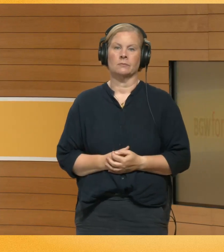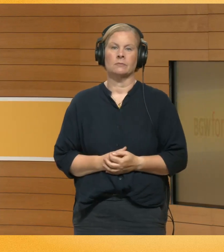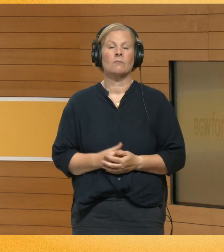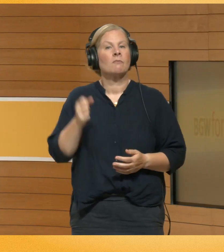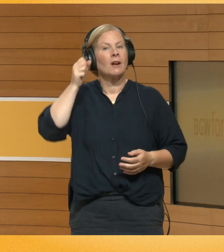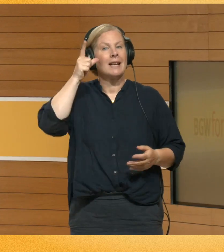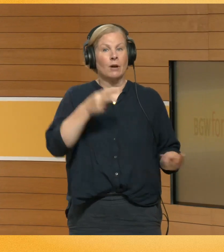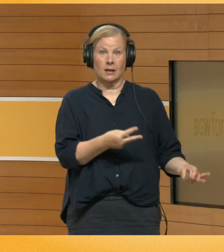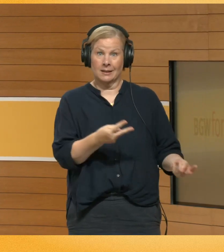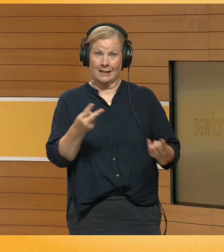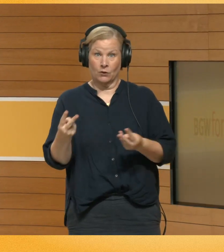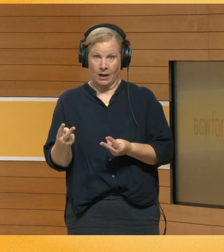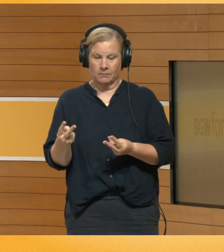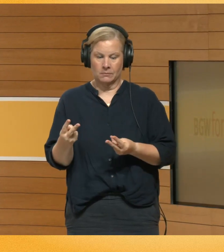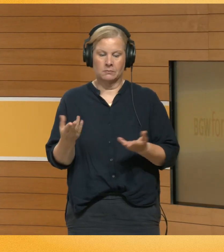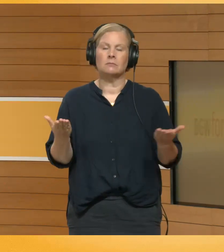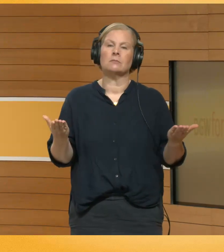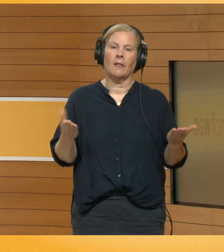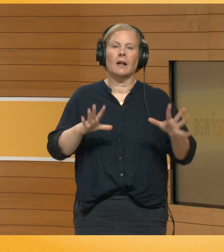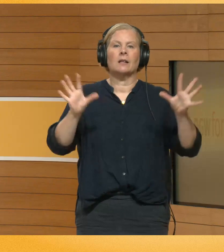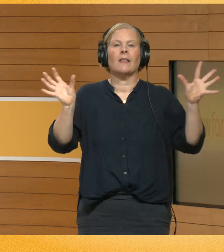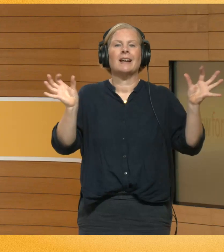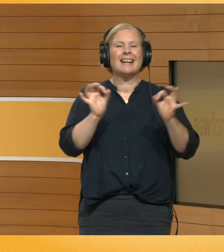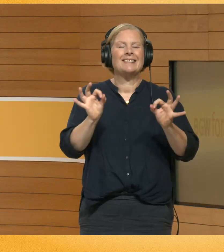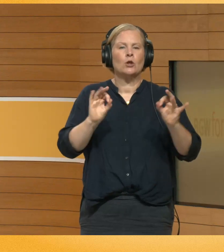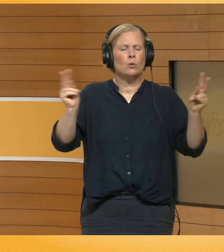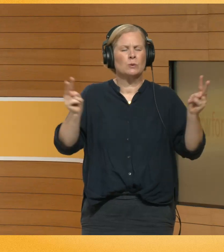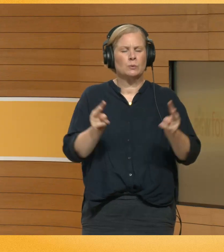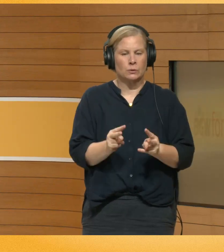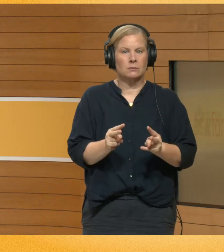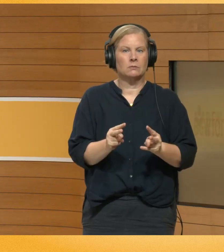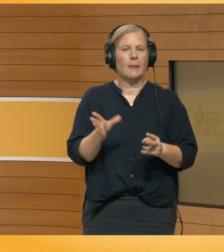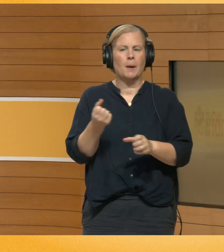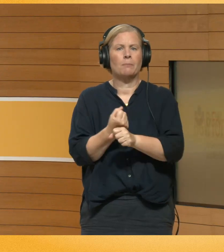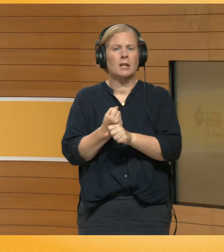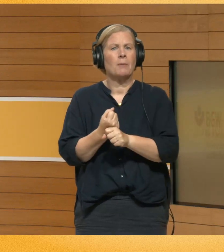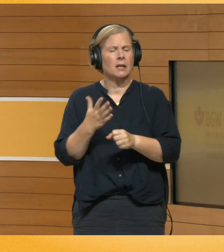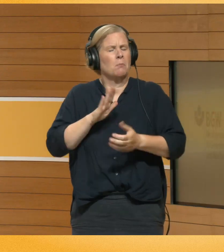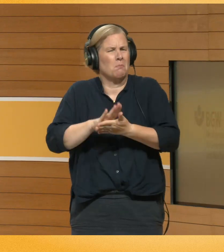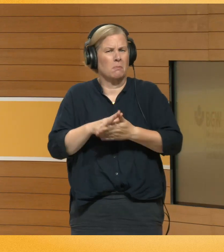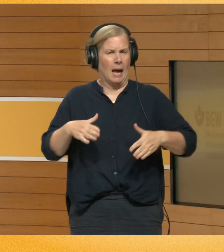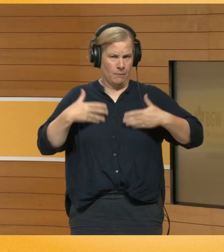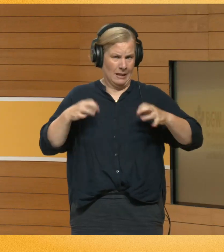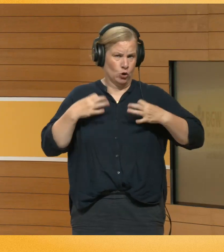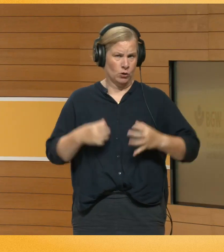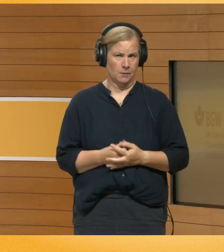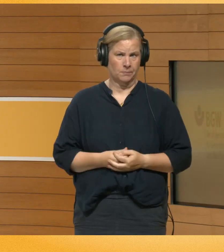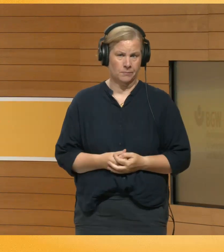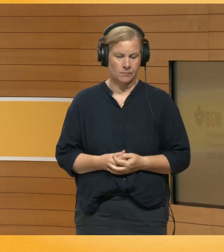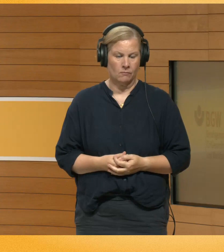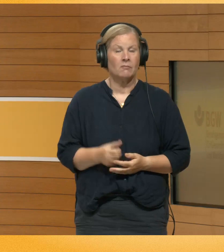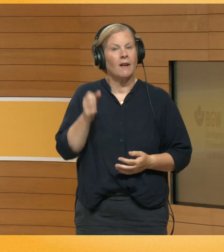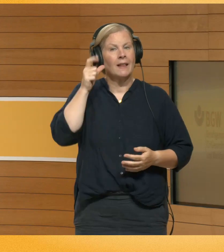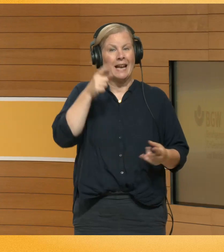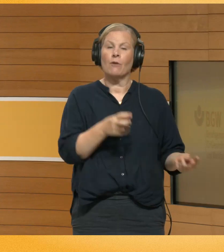handling patients that need support. The clever transfer helps to mitigate the